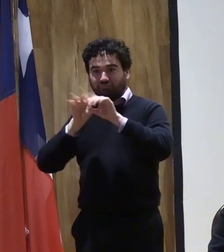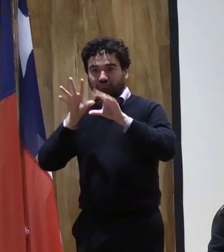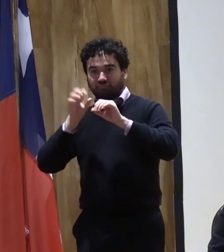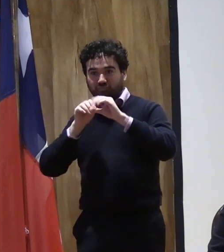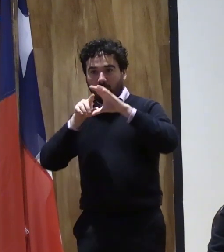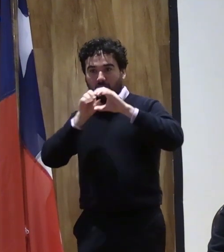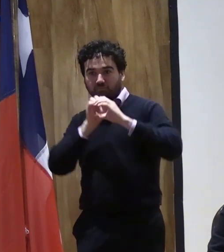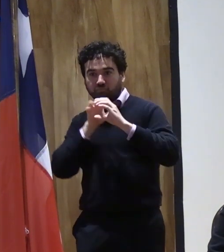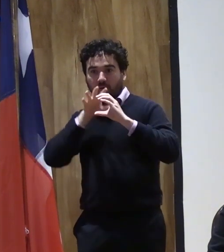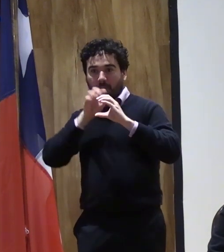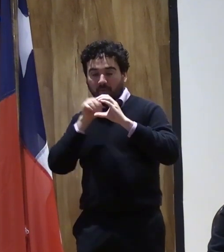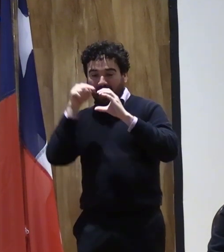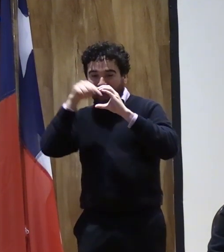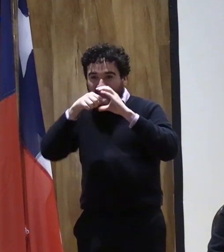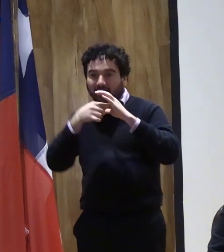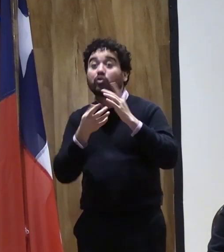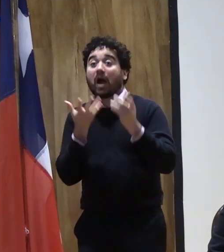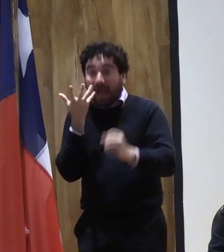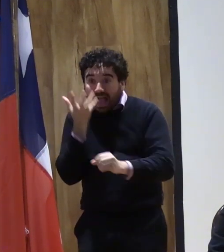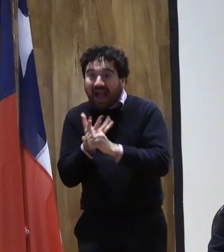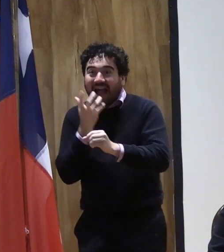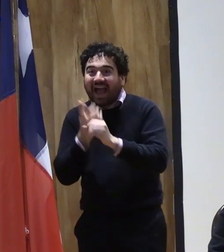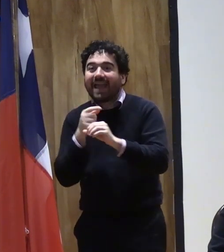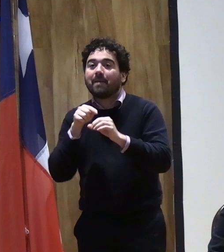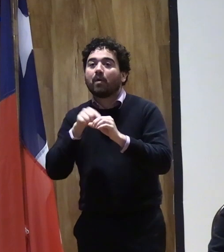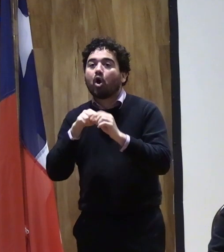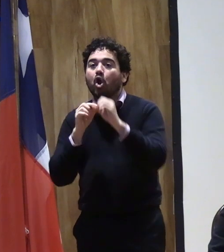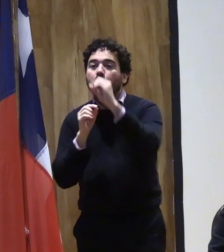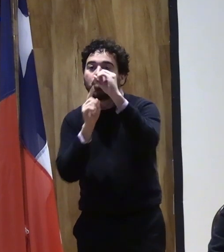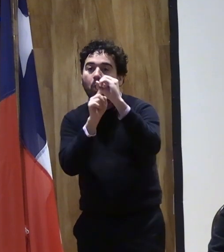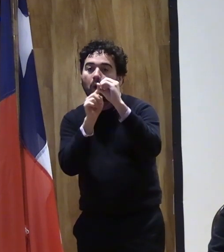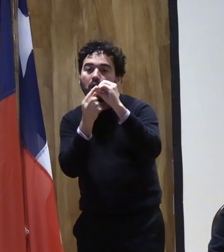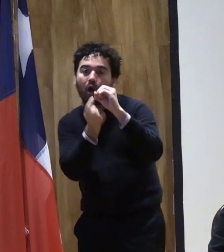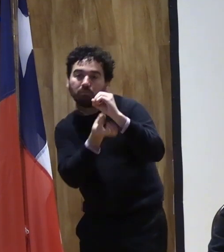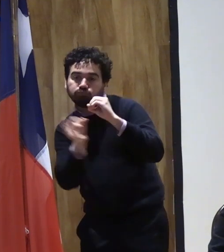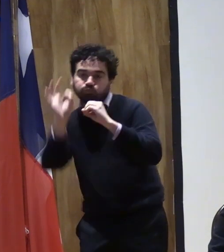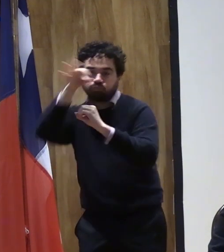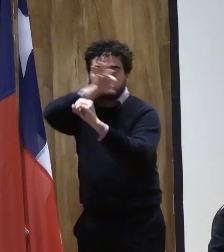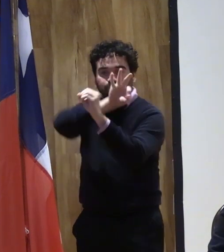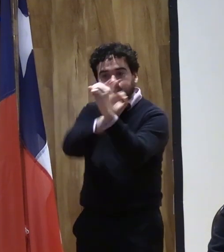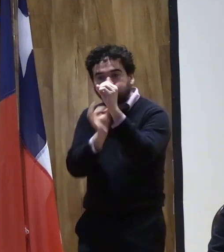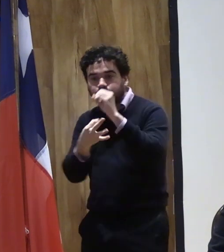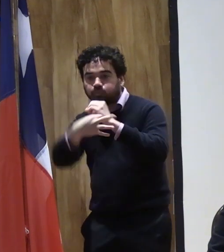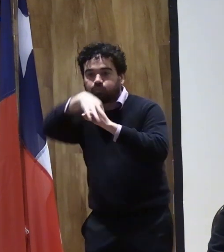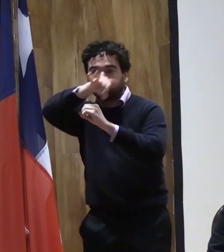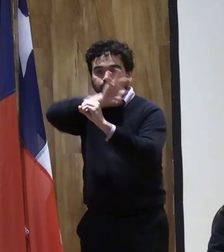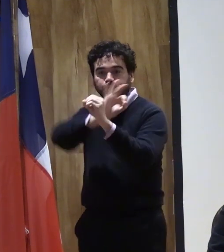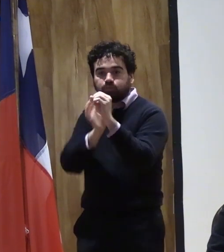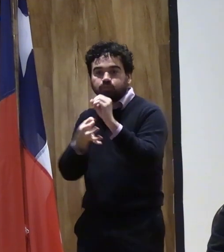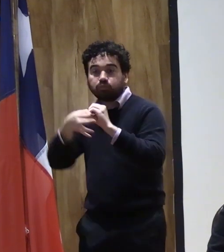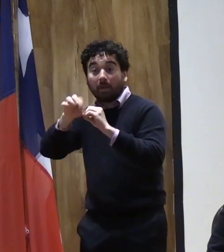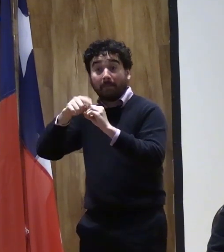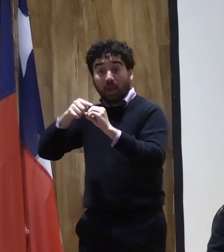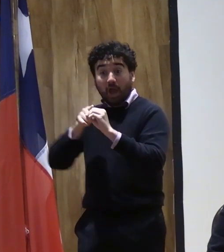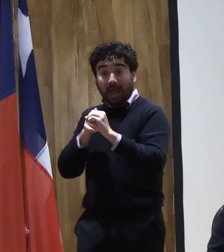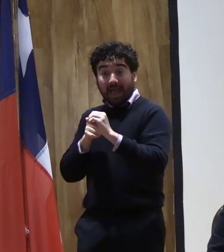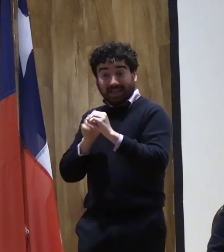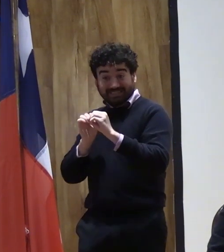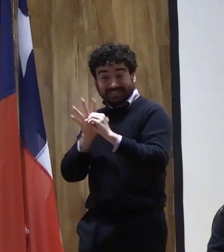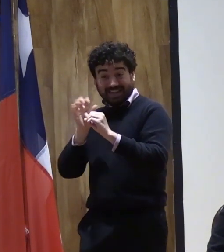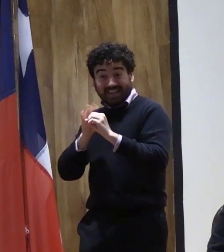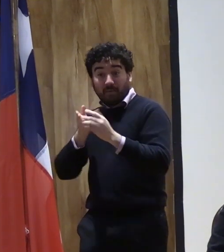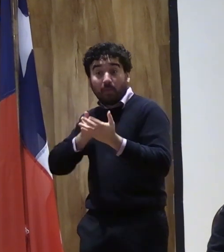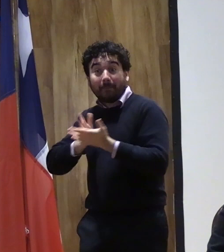tienen reacciones nucleares que, en primer lugar, las estrellas iniciales solo tienen hidrógeno y helio, no hay nada